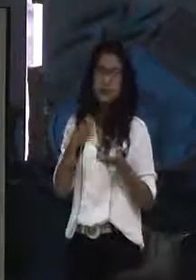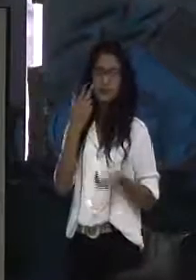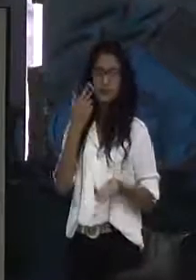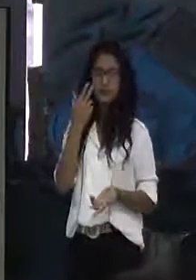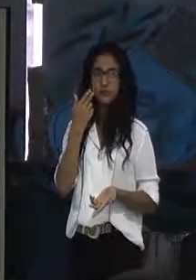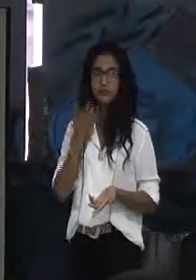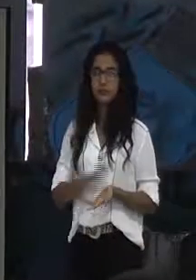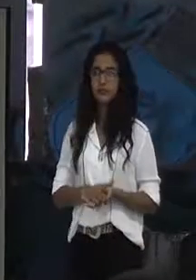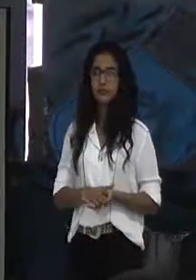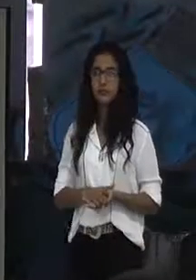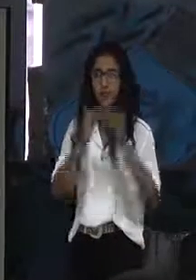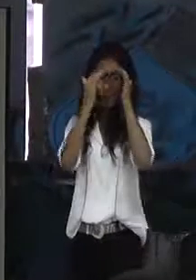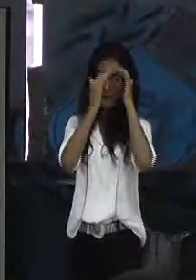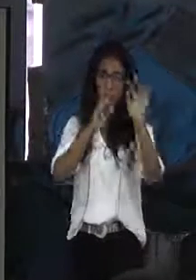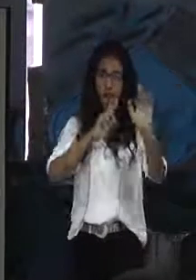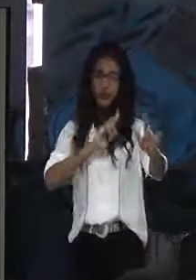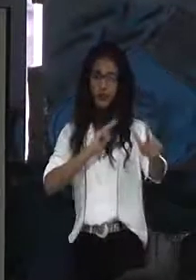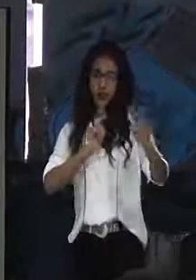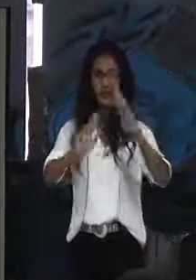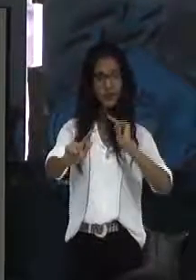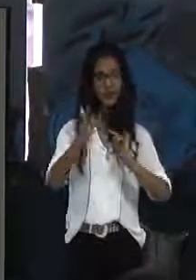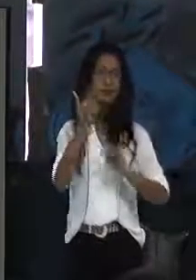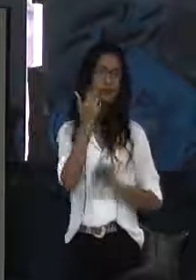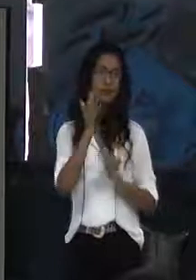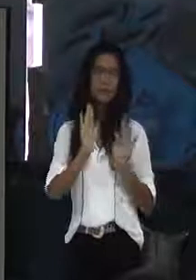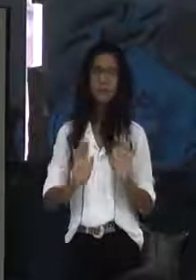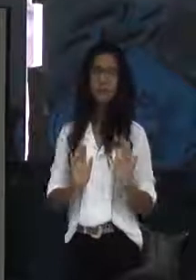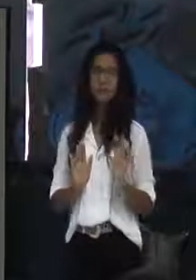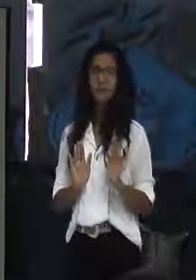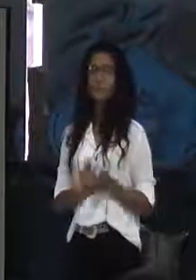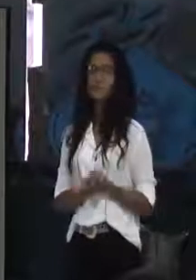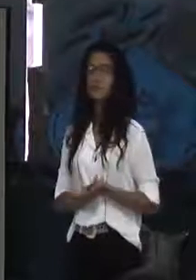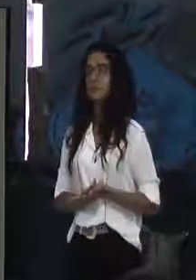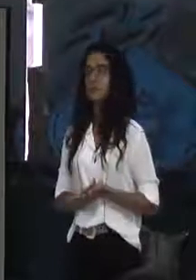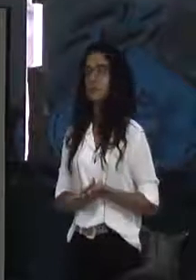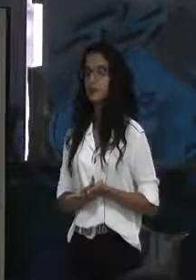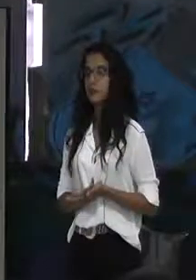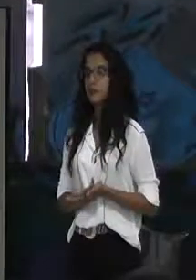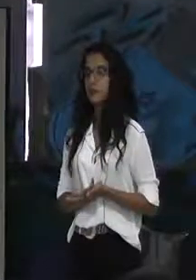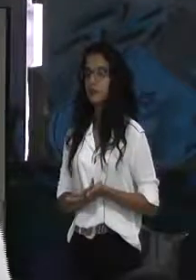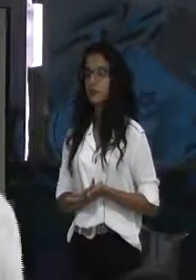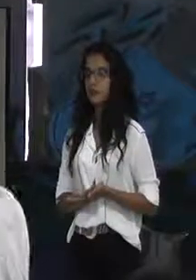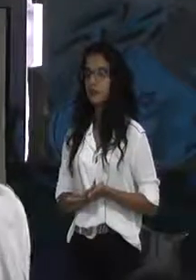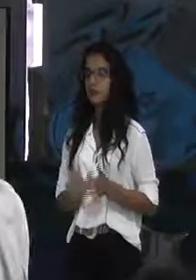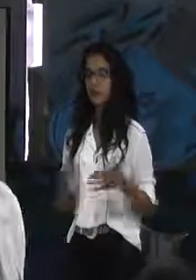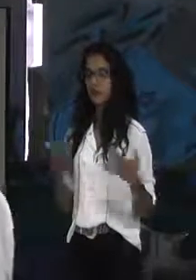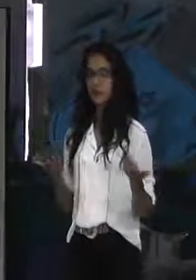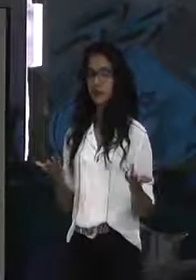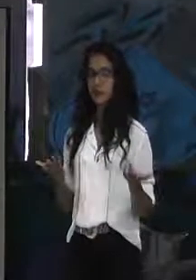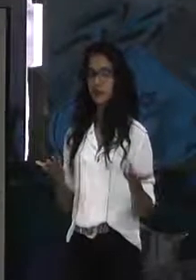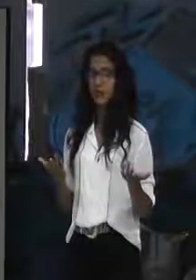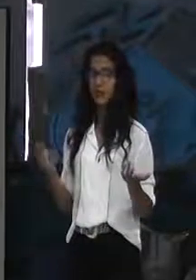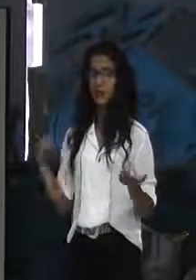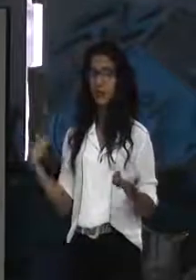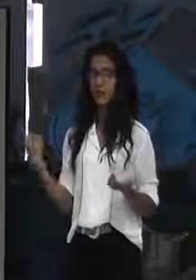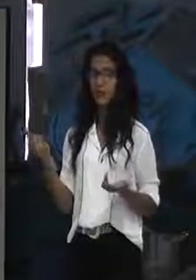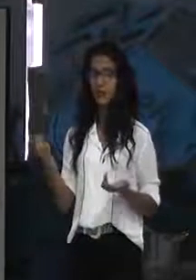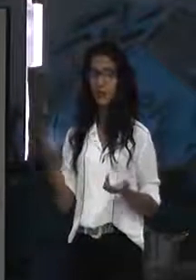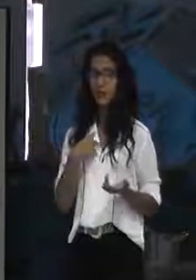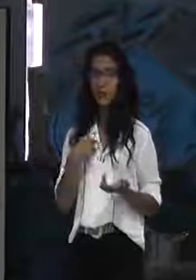as diferenças, mas cada um se posicionando como deve. Por isso, nós, estou aqui em nome